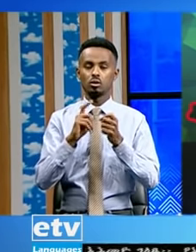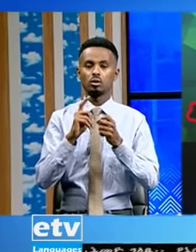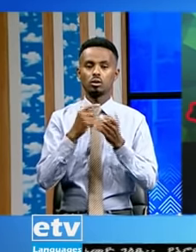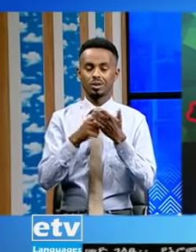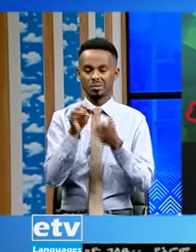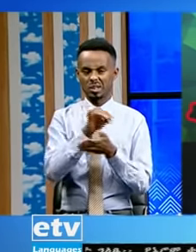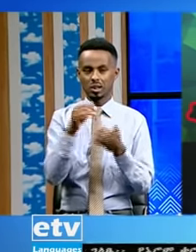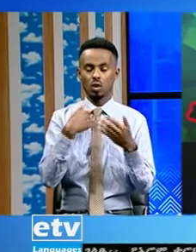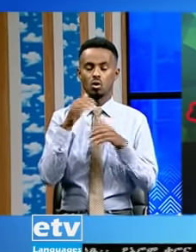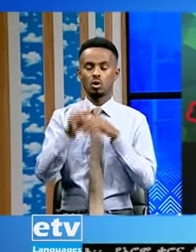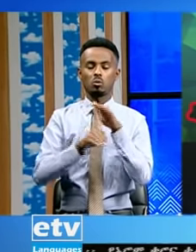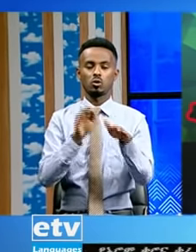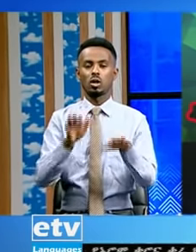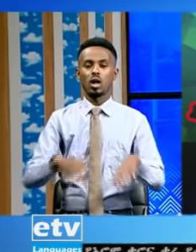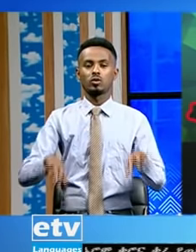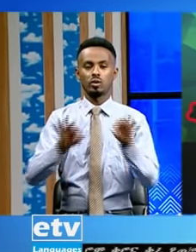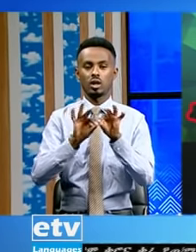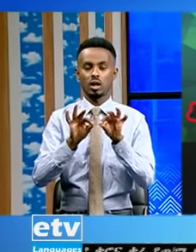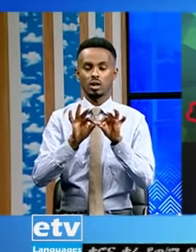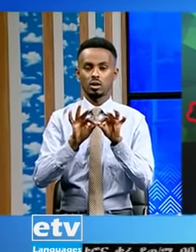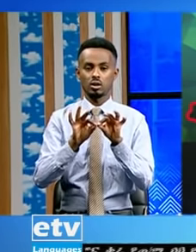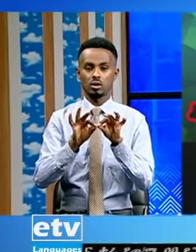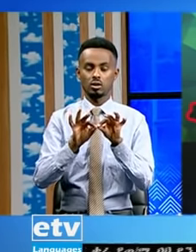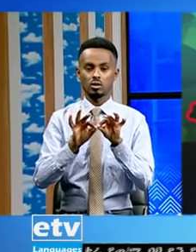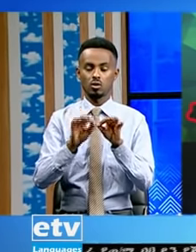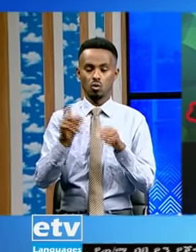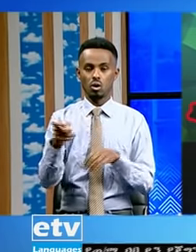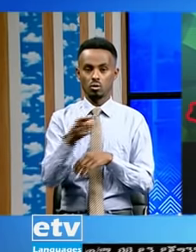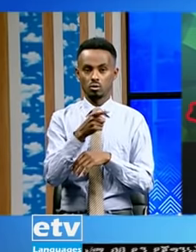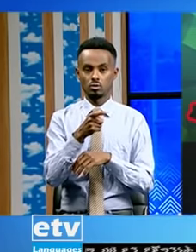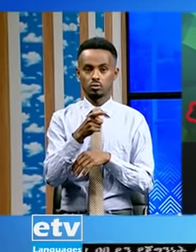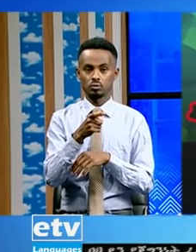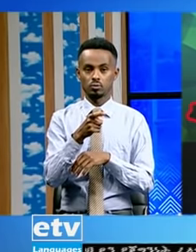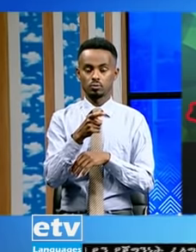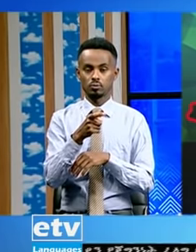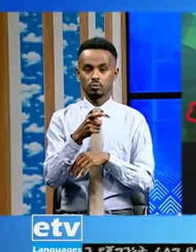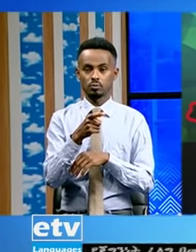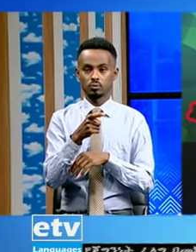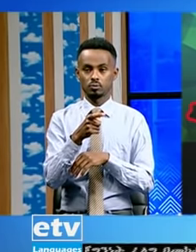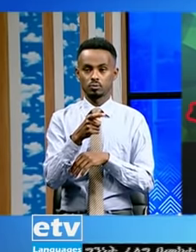ያሉ እርምጃዎች አስፈላጊ ይሆናሉ።